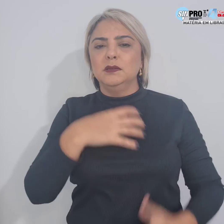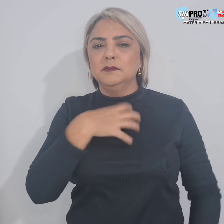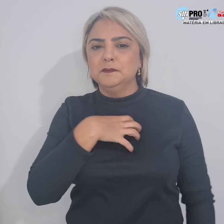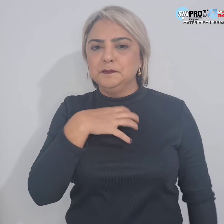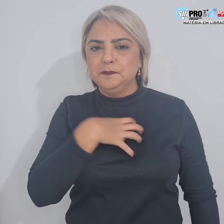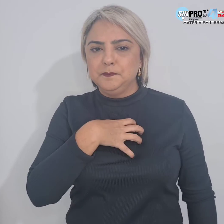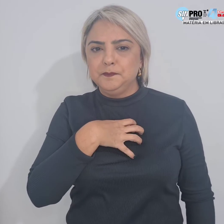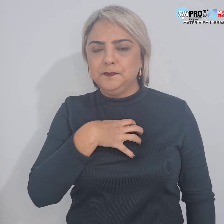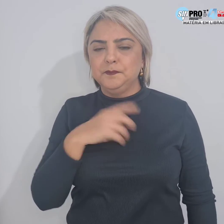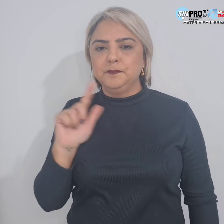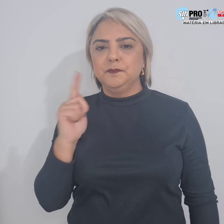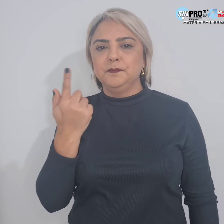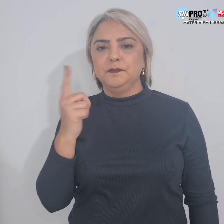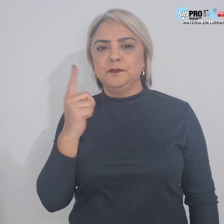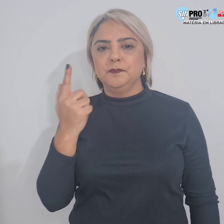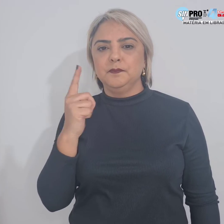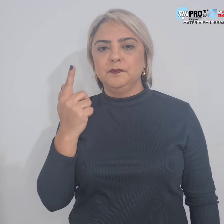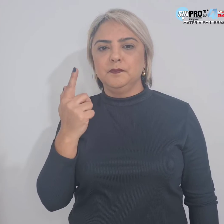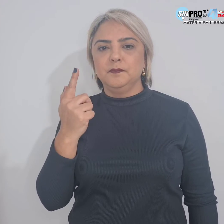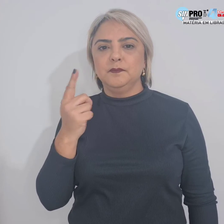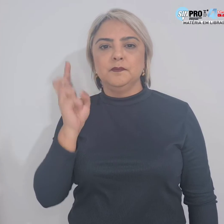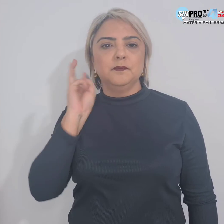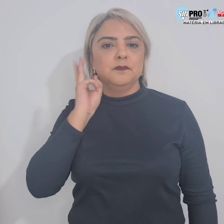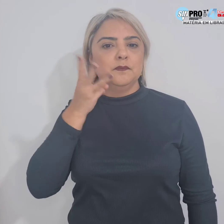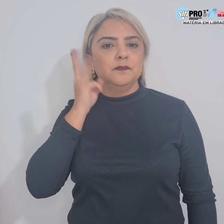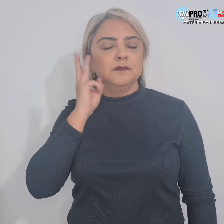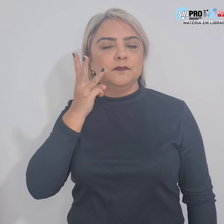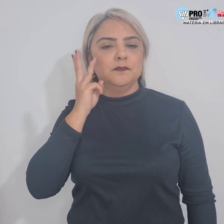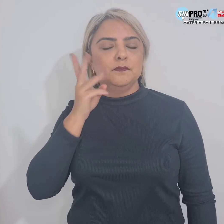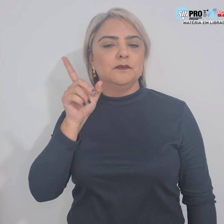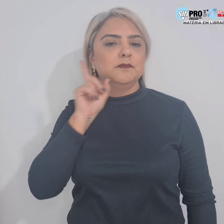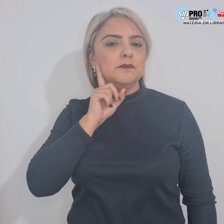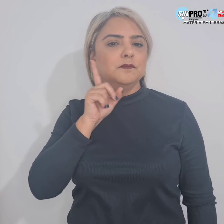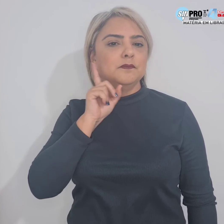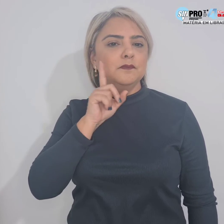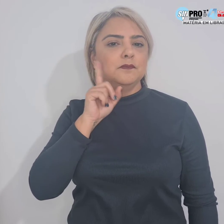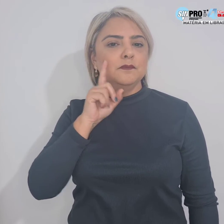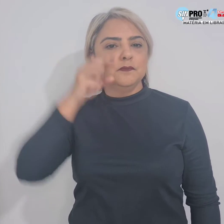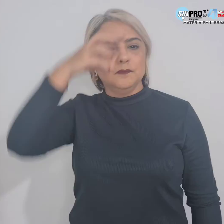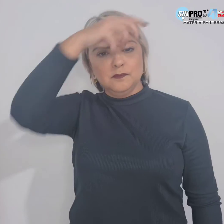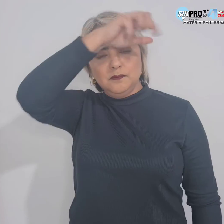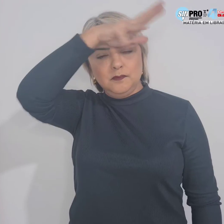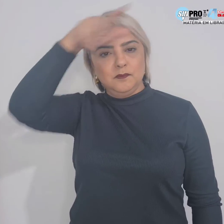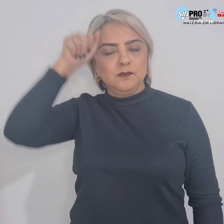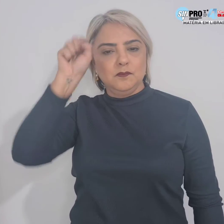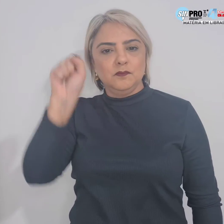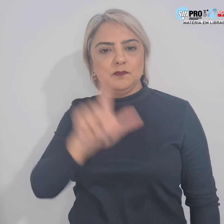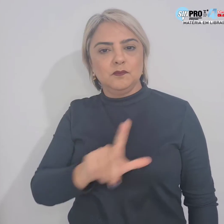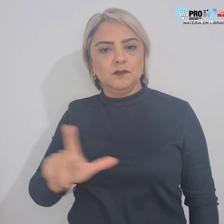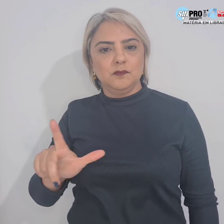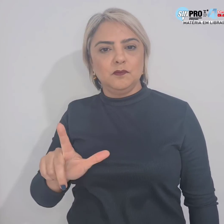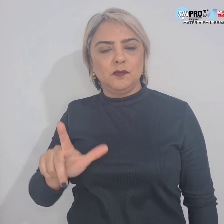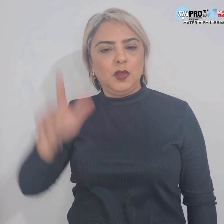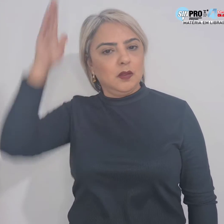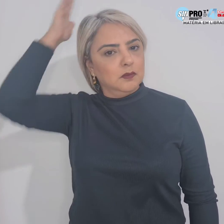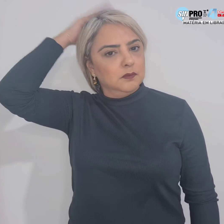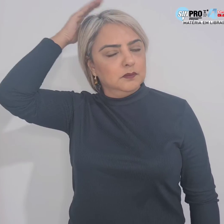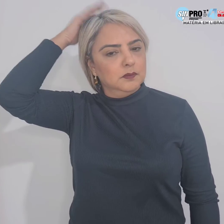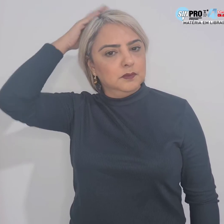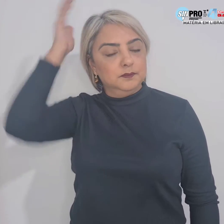Bahia, Goiás, Maranhão, Minas Gerais, Mato Grosso do Sul, Pará,